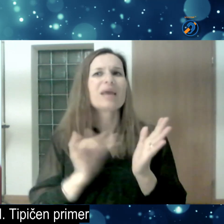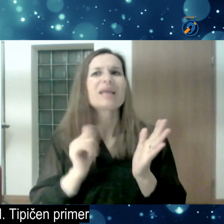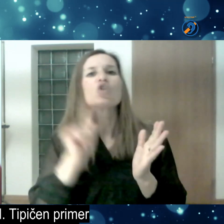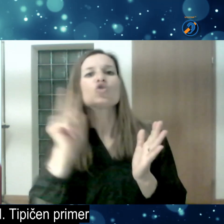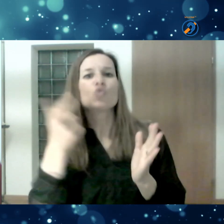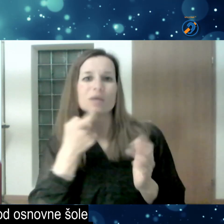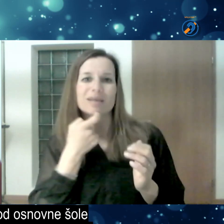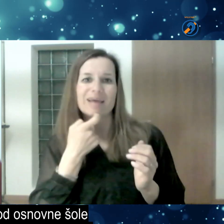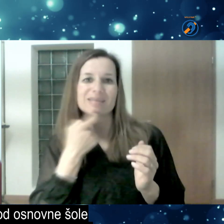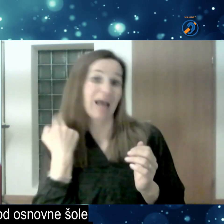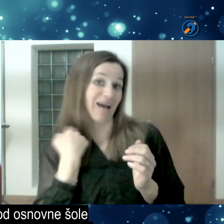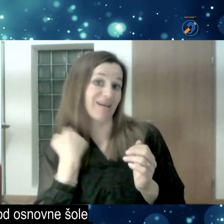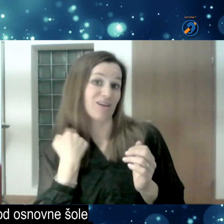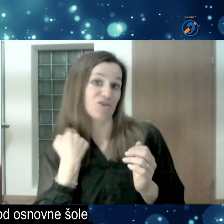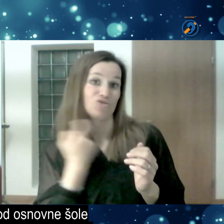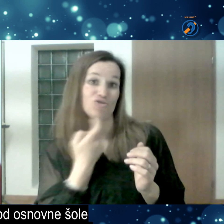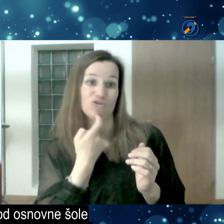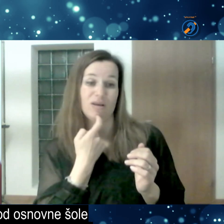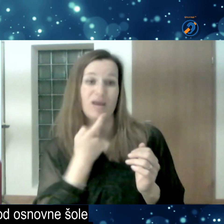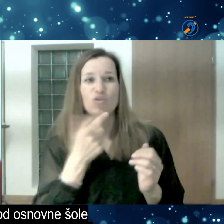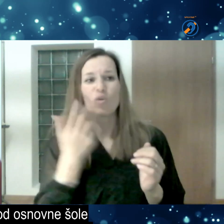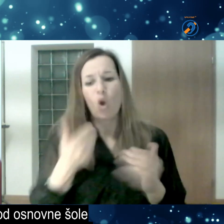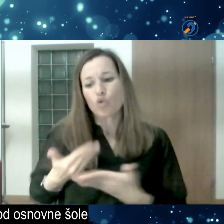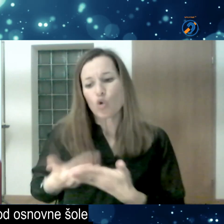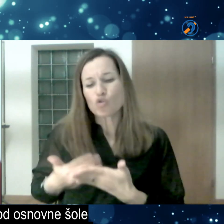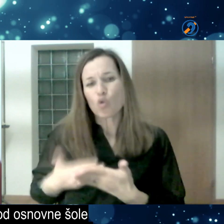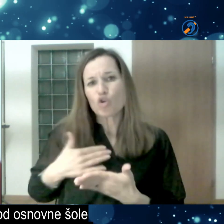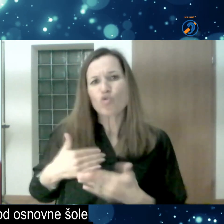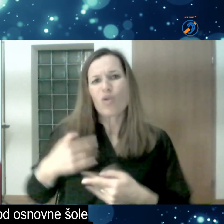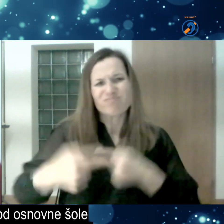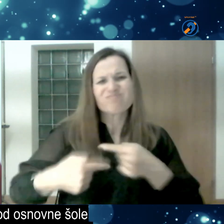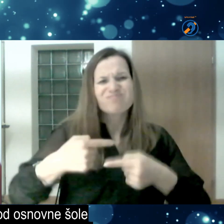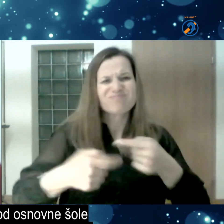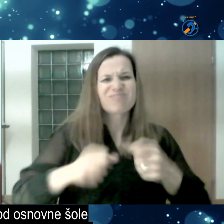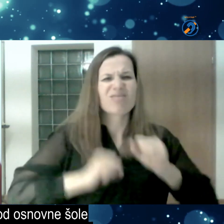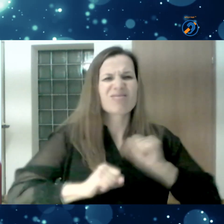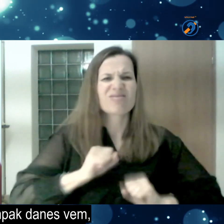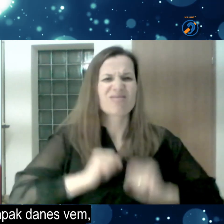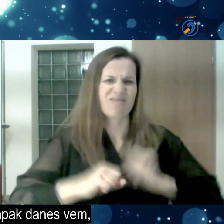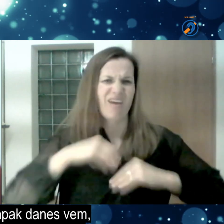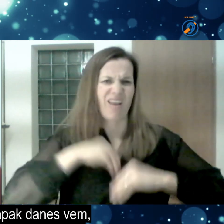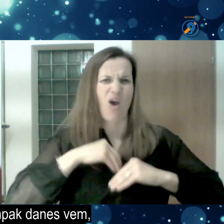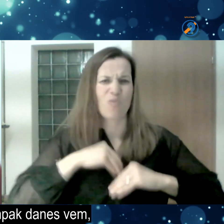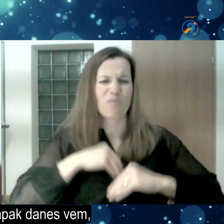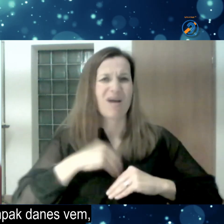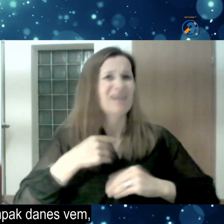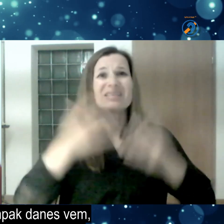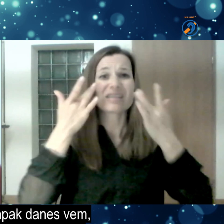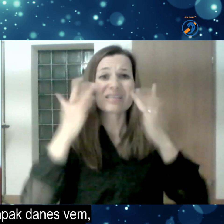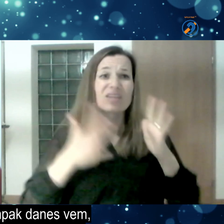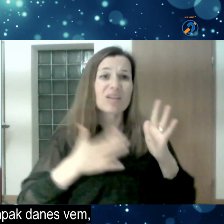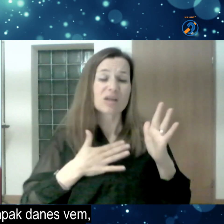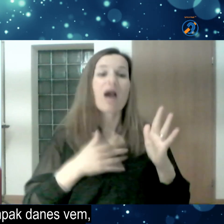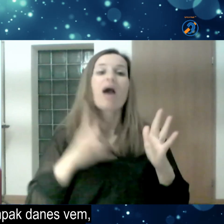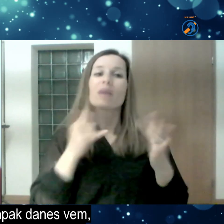ta travma se mi je vlekla od osnovne šole pa še v srednji šoli, in takrat nisem vedel, zakaj, ampak danes vem, da je tuji